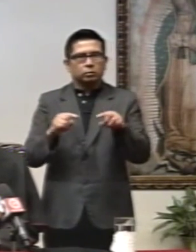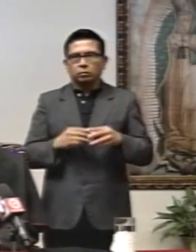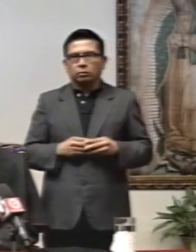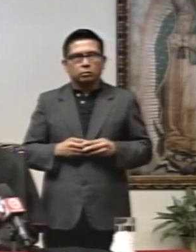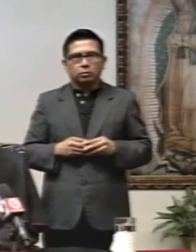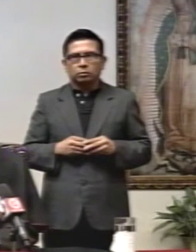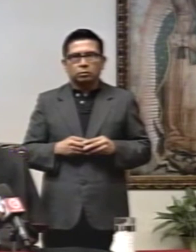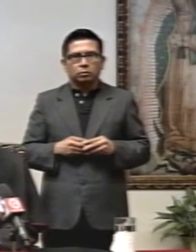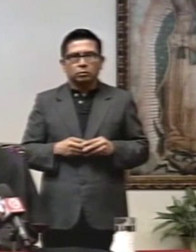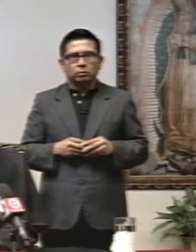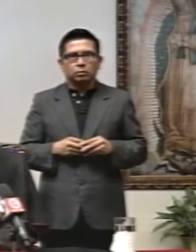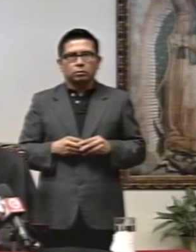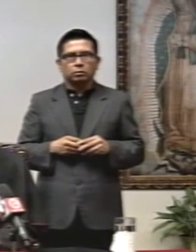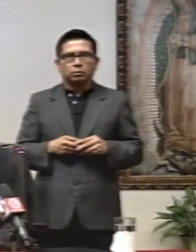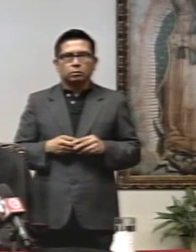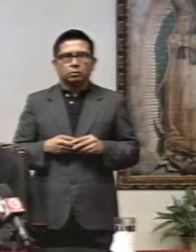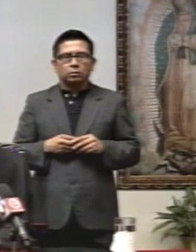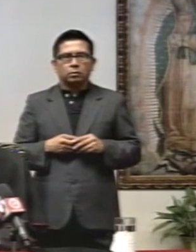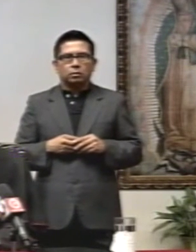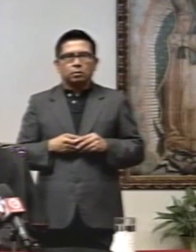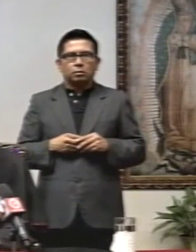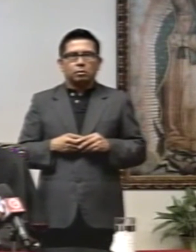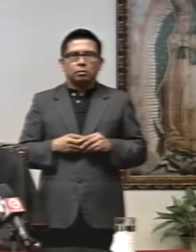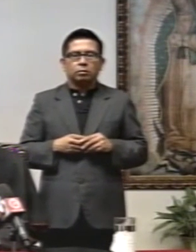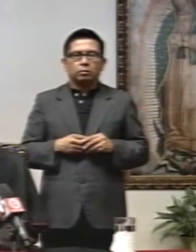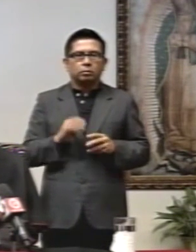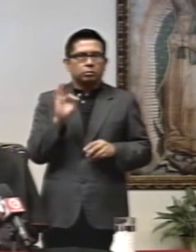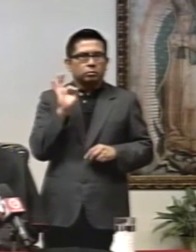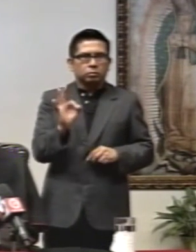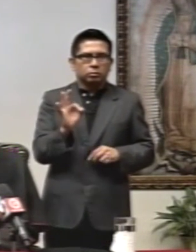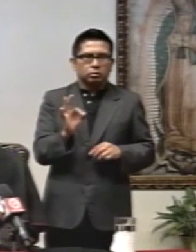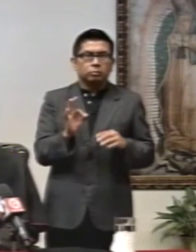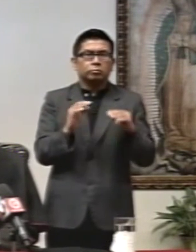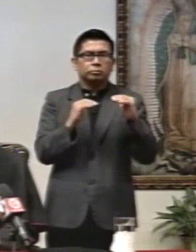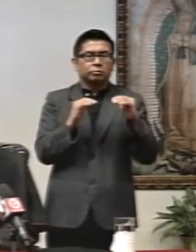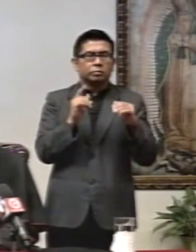no puede ser eso. Al contrario,